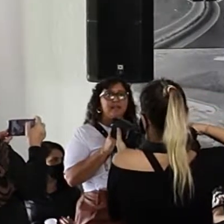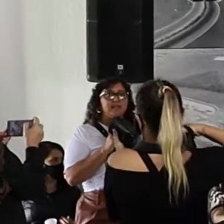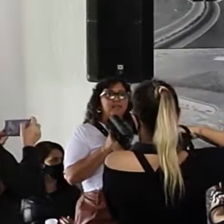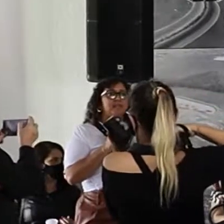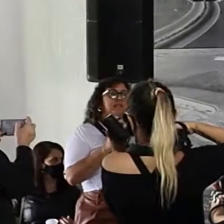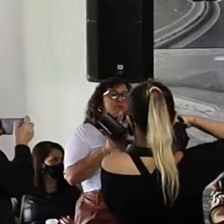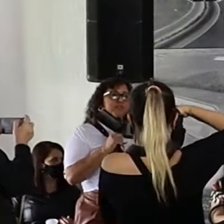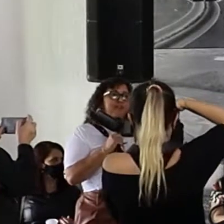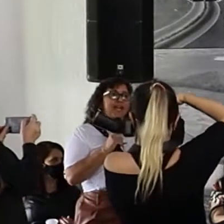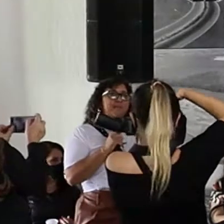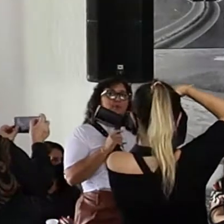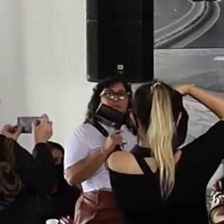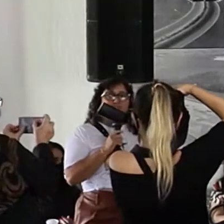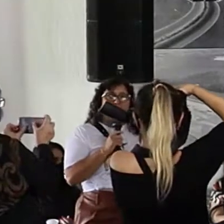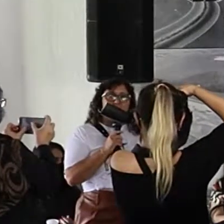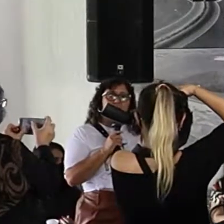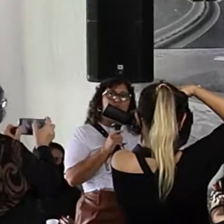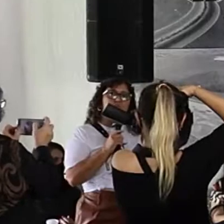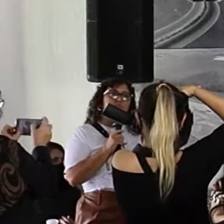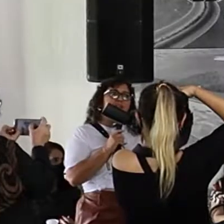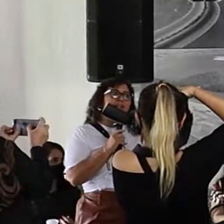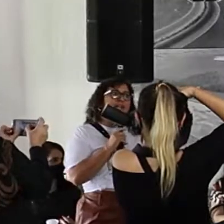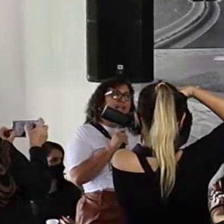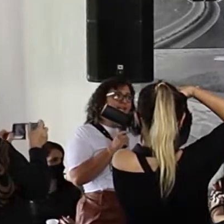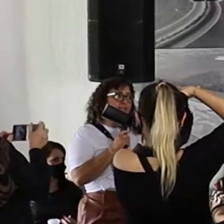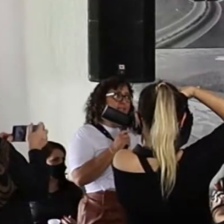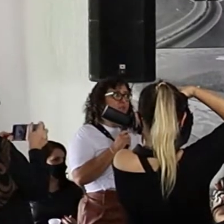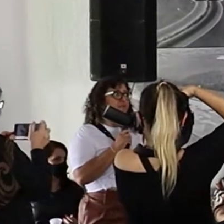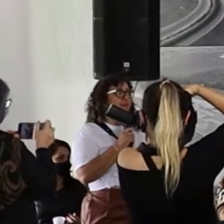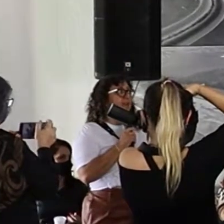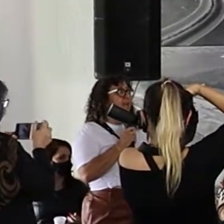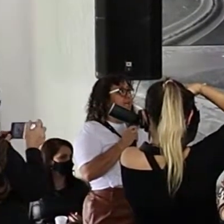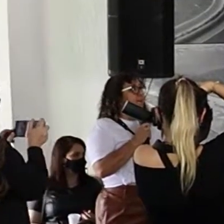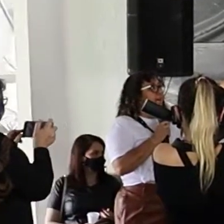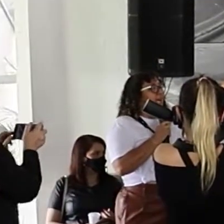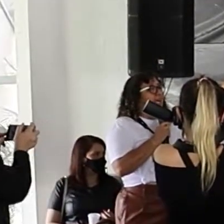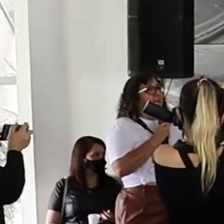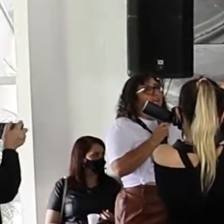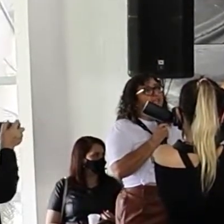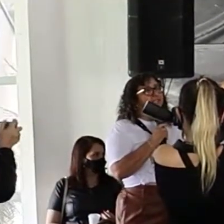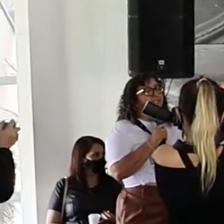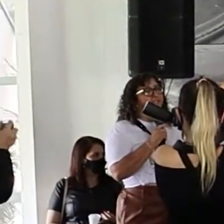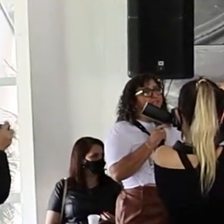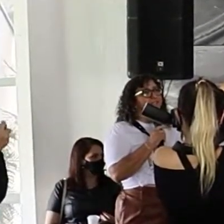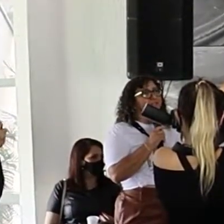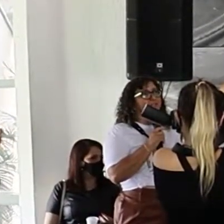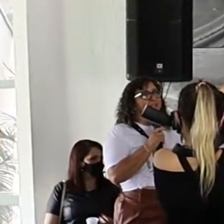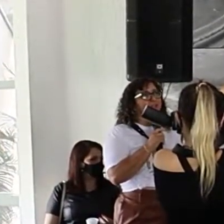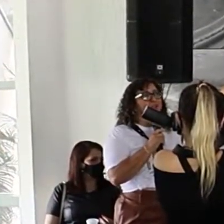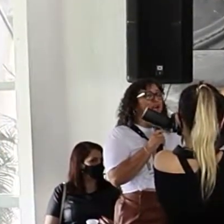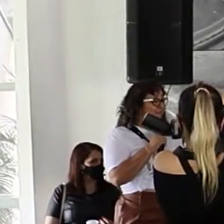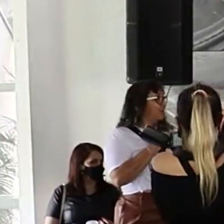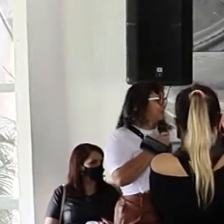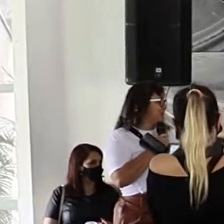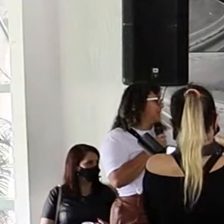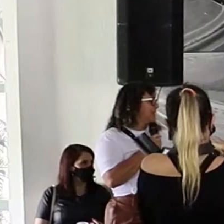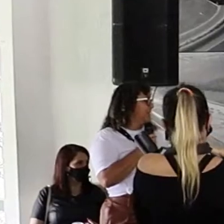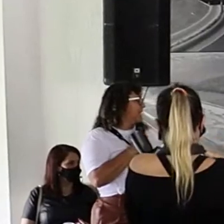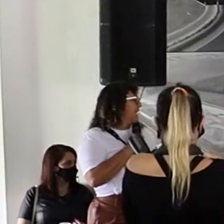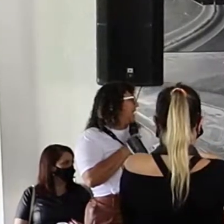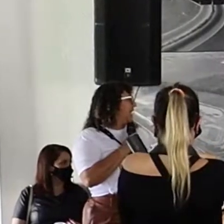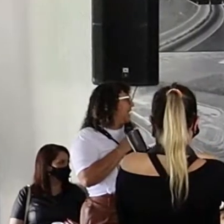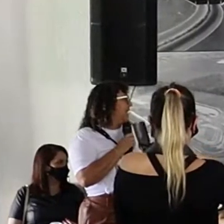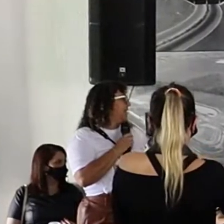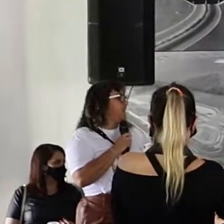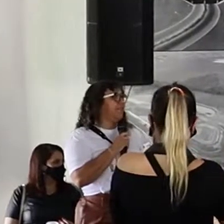não acontece se não houver a mobilização se não houver a crença se não houver é e os